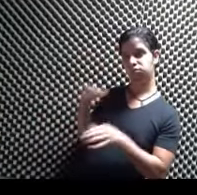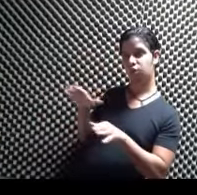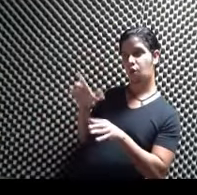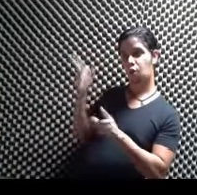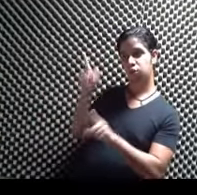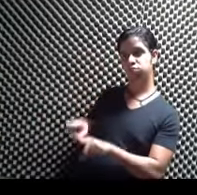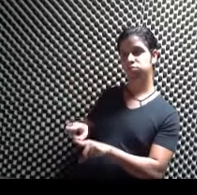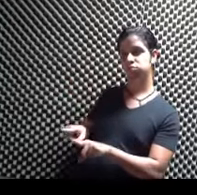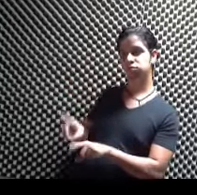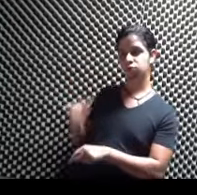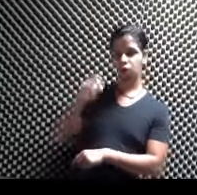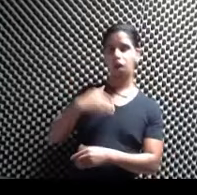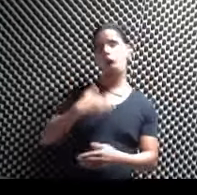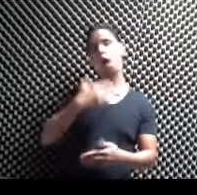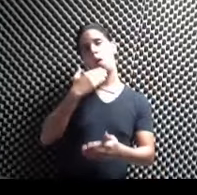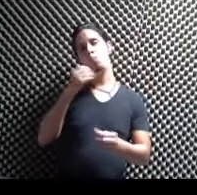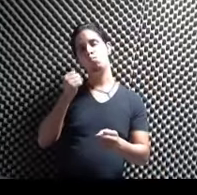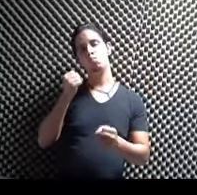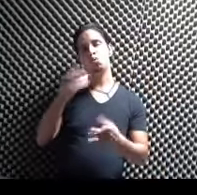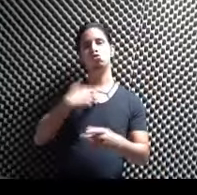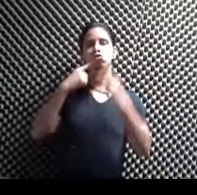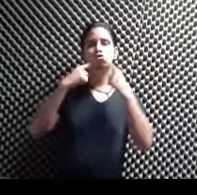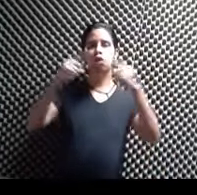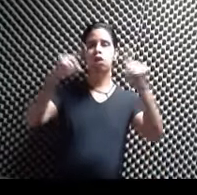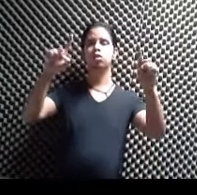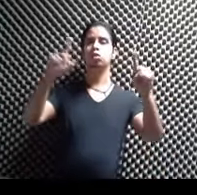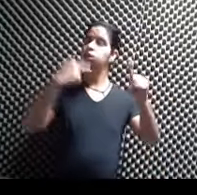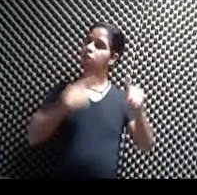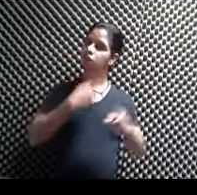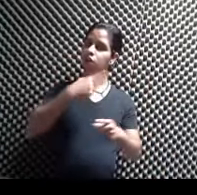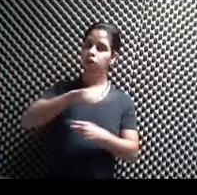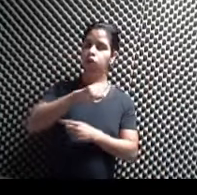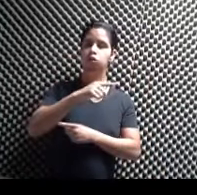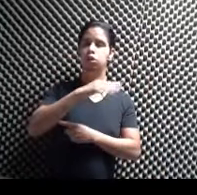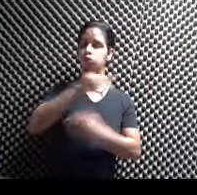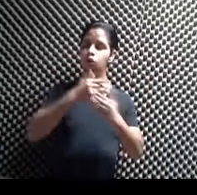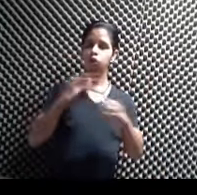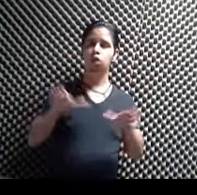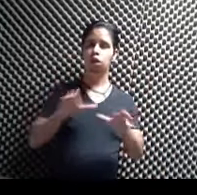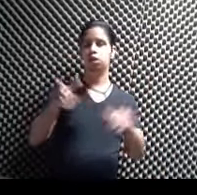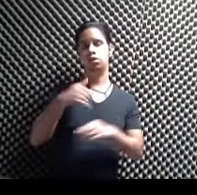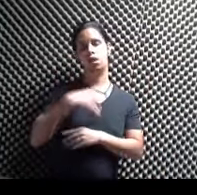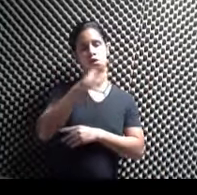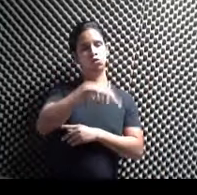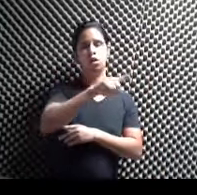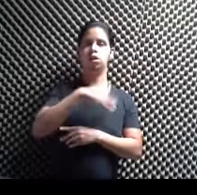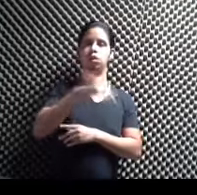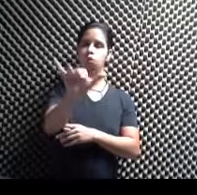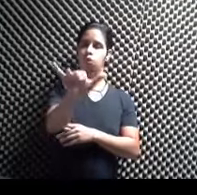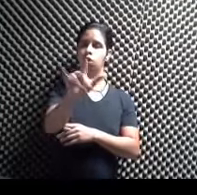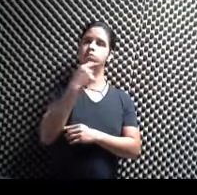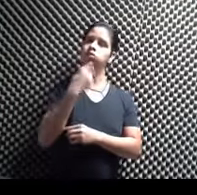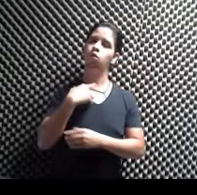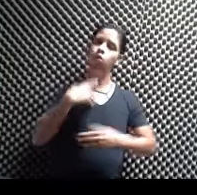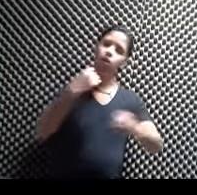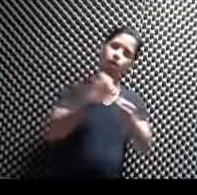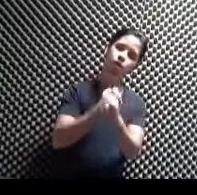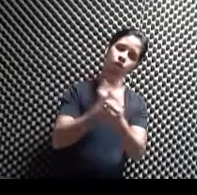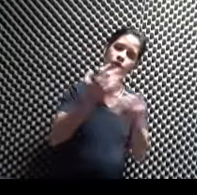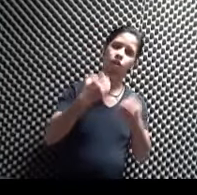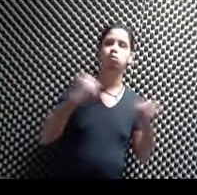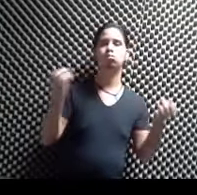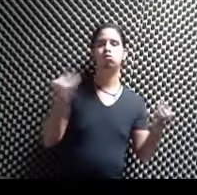que, nada, mucho éxito. Gracias por invitarme. Y en todo lo que siga por ahí. Y a ustedes también, gracias. A ustedes. Un abrazo, los quiero mucho.